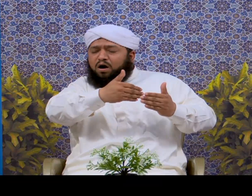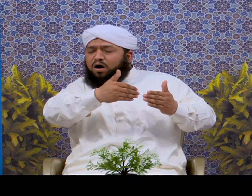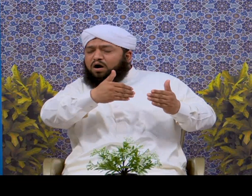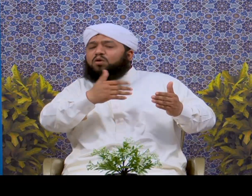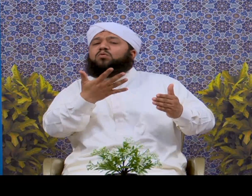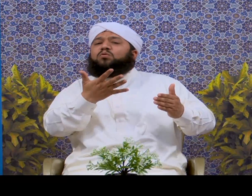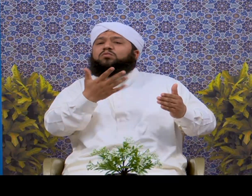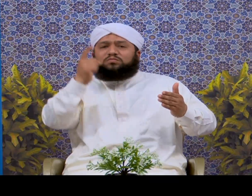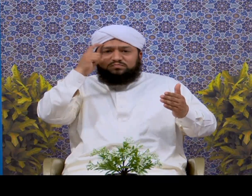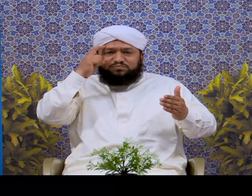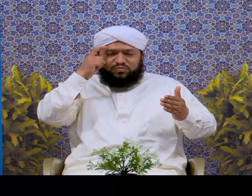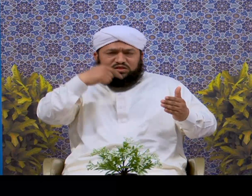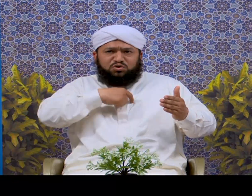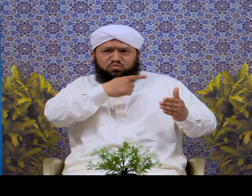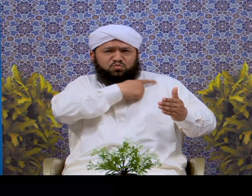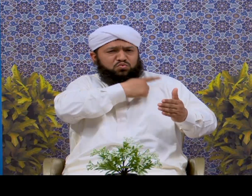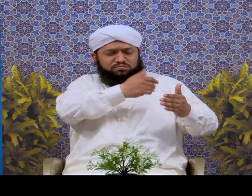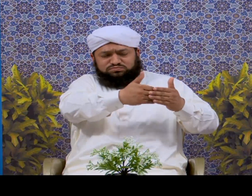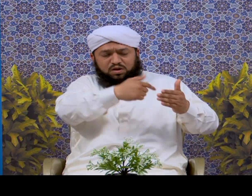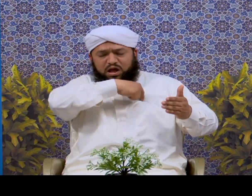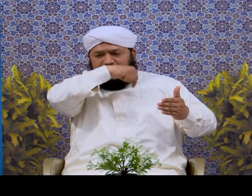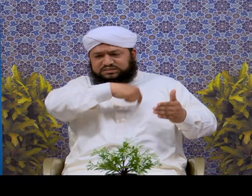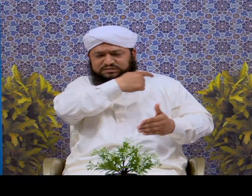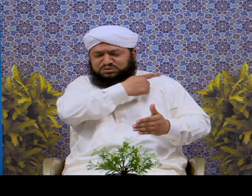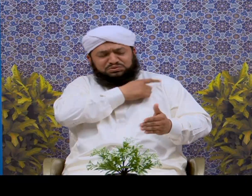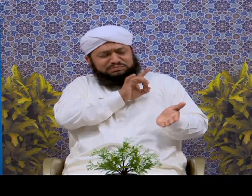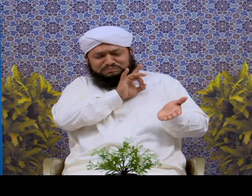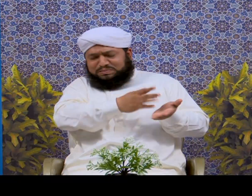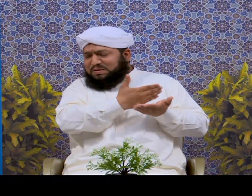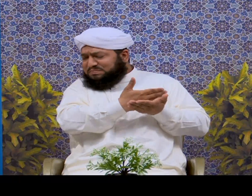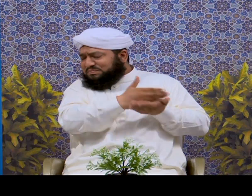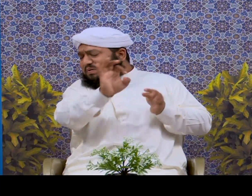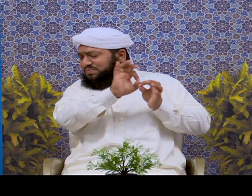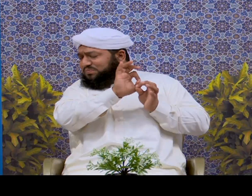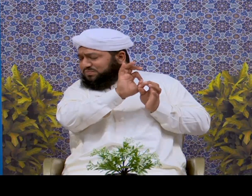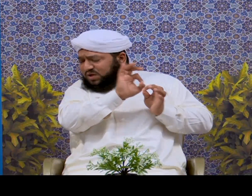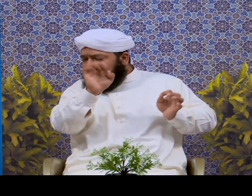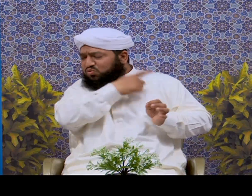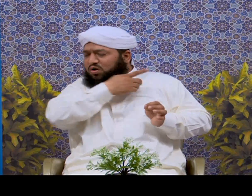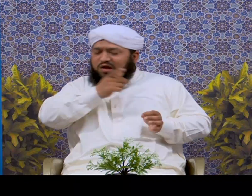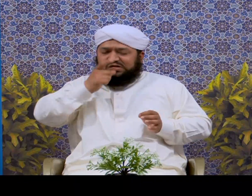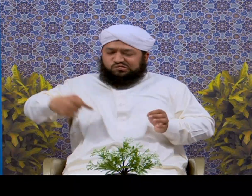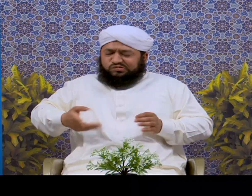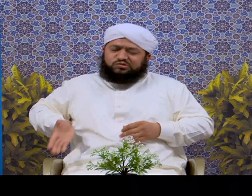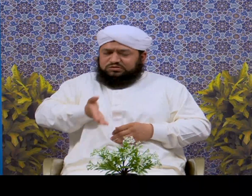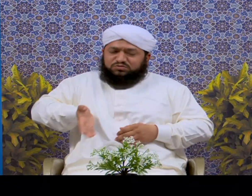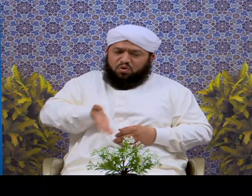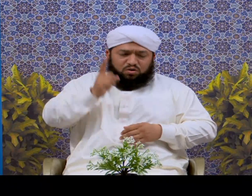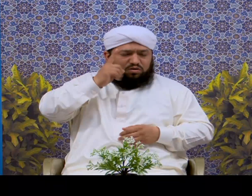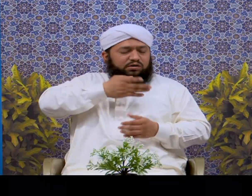جب دل گناہ سے دور ہو جائے، دل میں گناہ کی نفرت پیدا ہو جائے تو پھر نفس گناہ کی خواہش کرے بھی تو دل اس کی